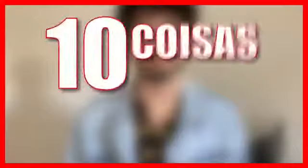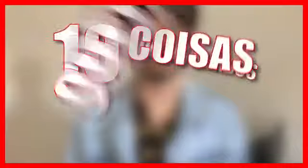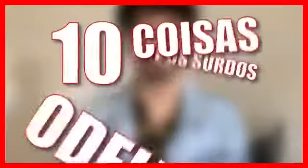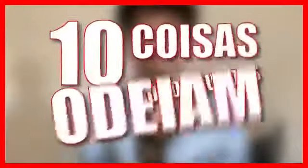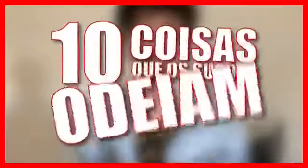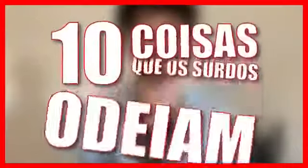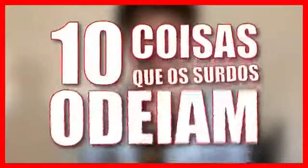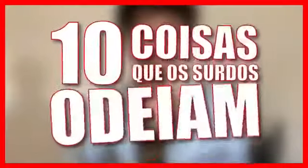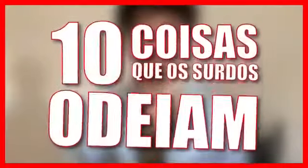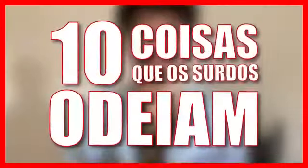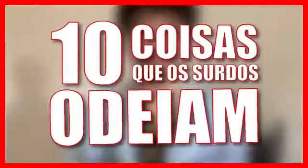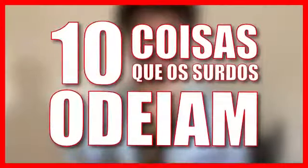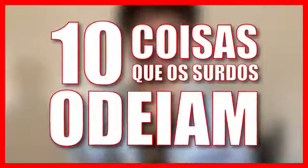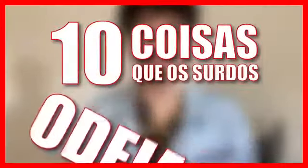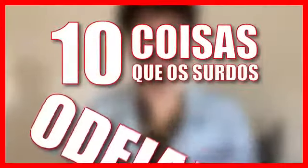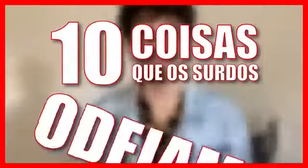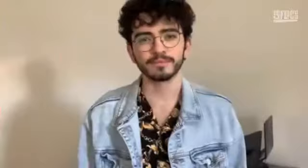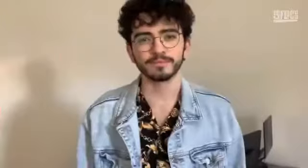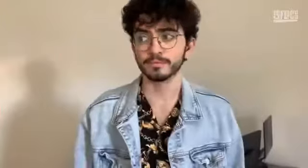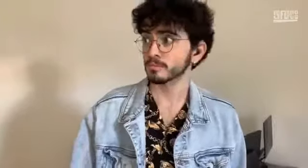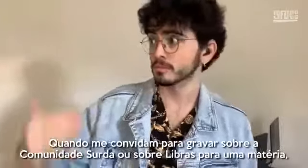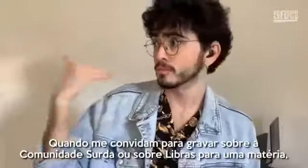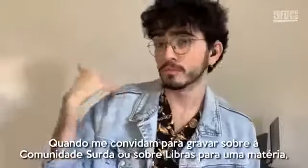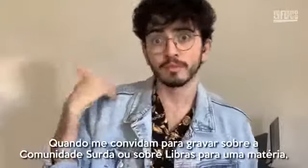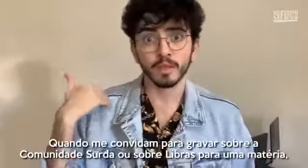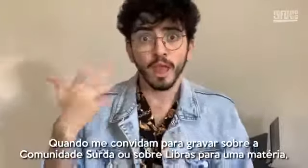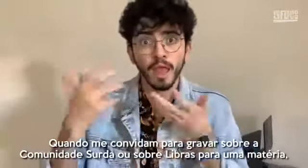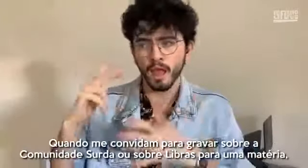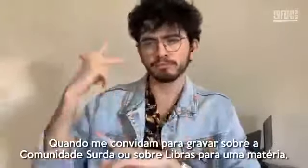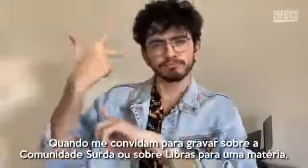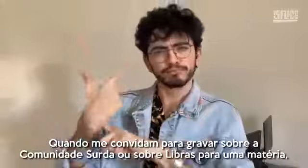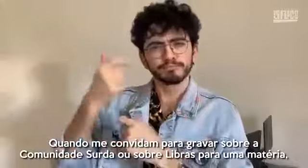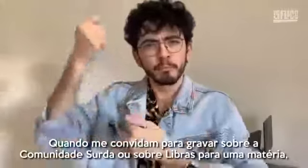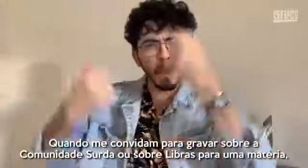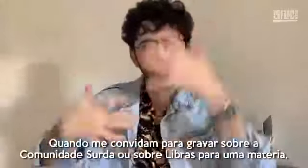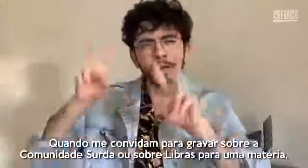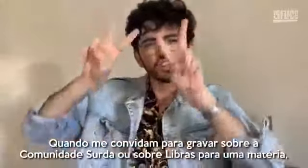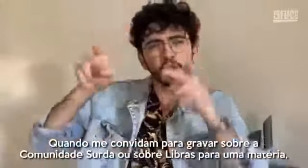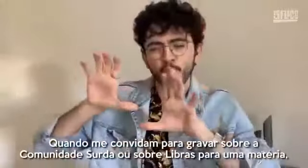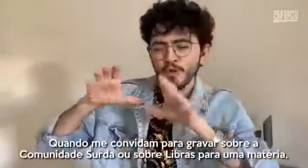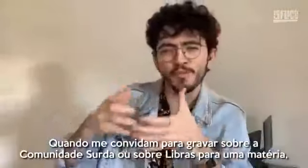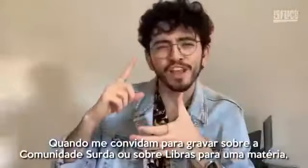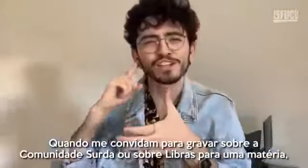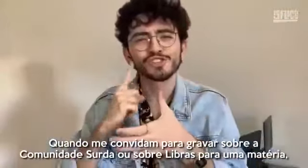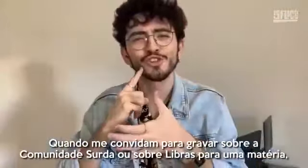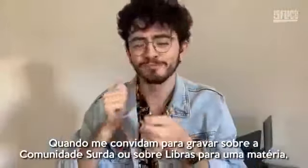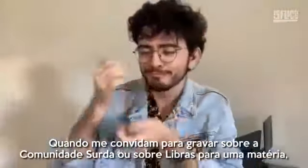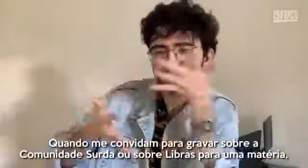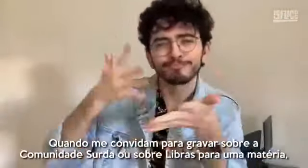10 coisas que os surdos odeiam. Quando me convidam para gravar sobre a comunidade surda ou